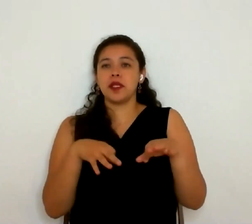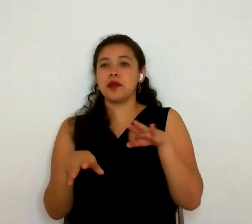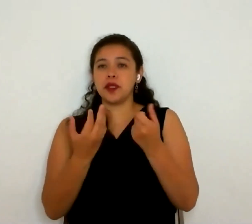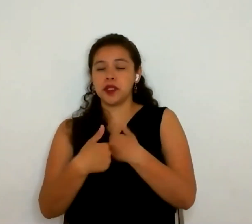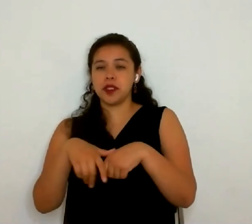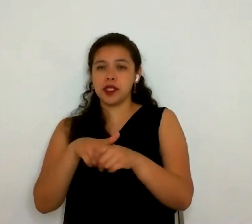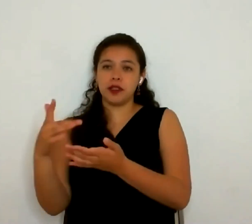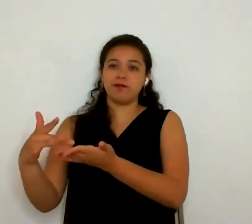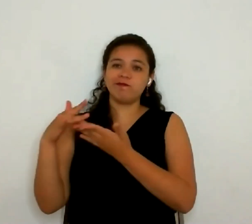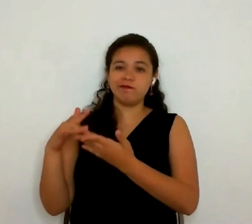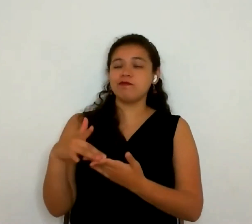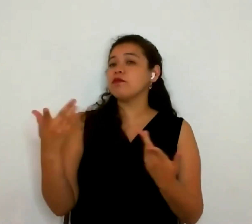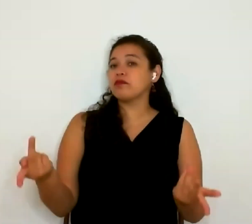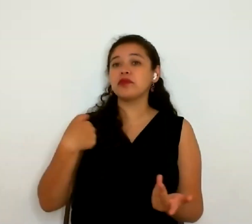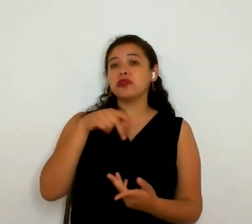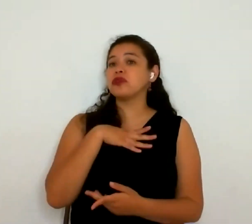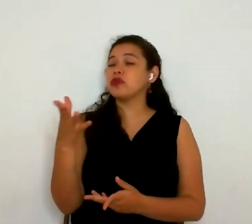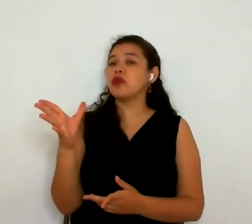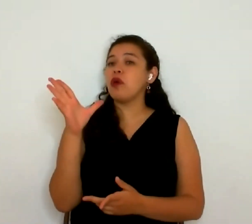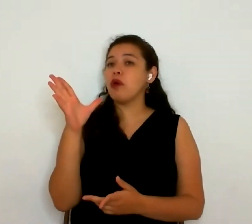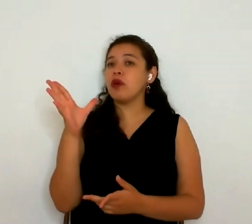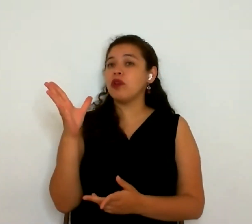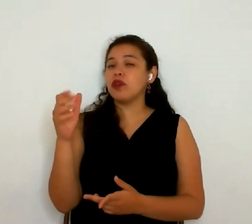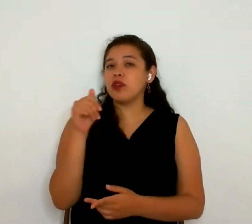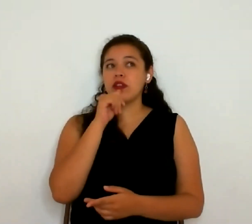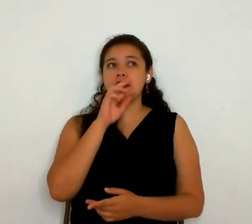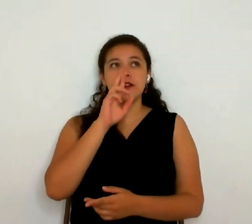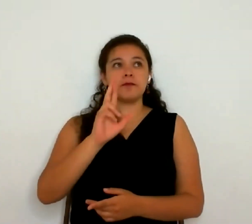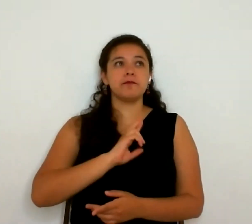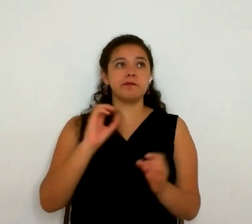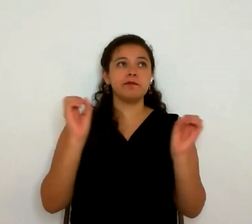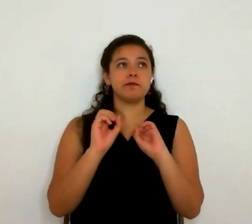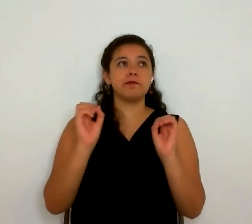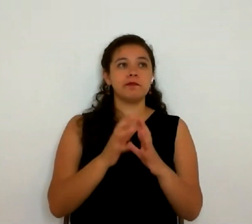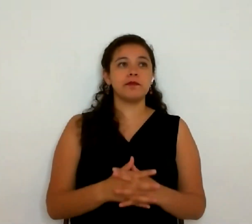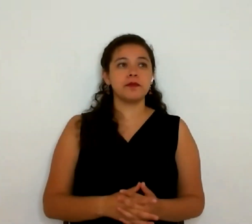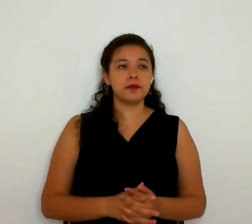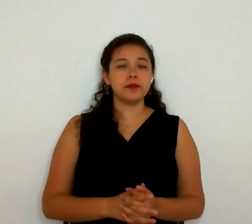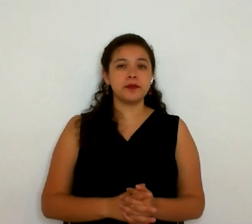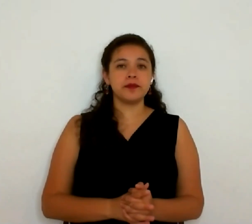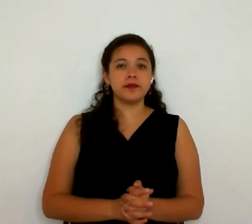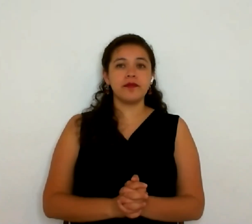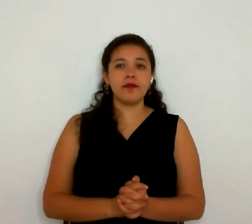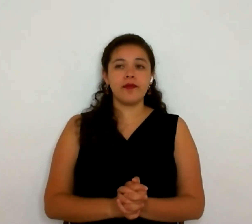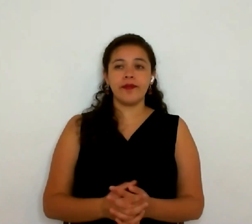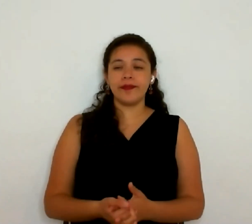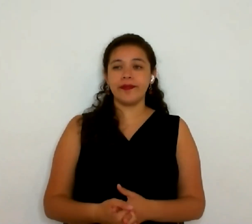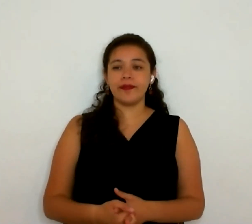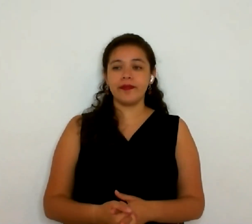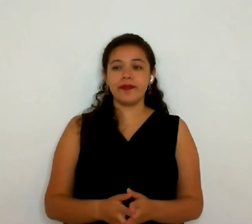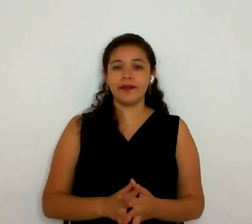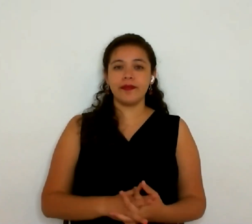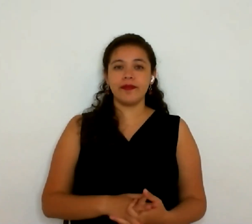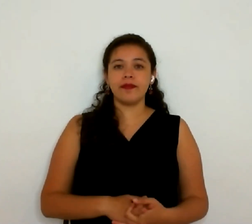lo hemos no hemos tenido respuesta en este sentido entonces yo estaba